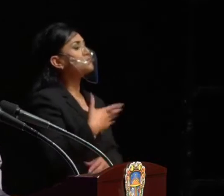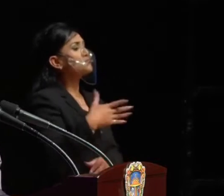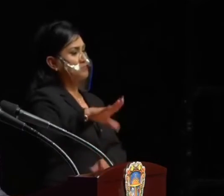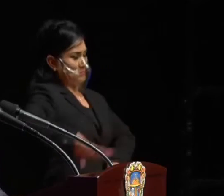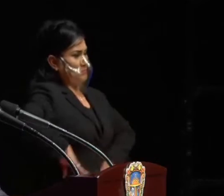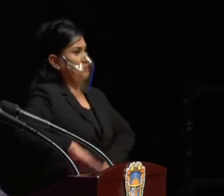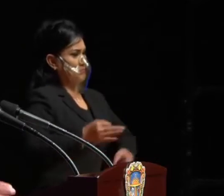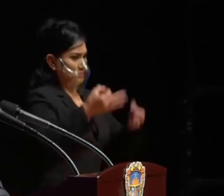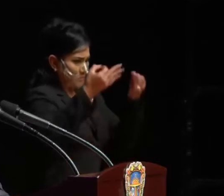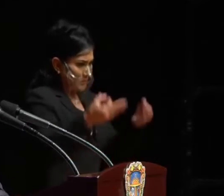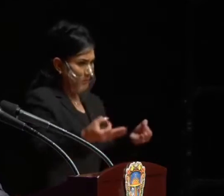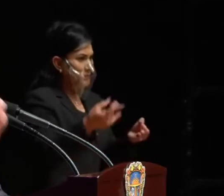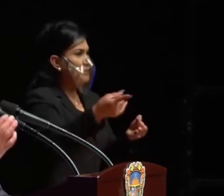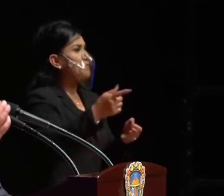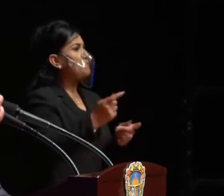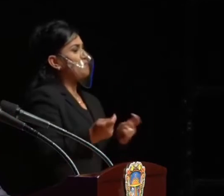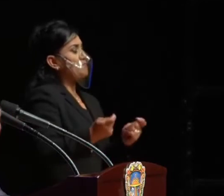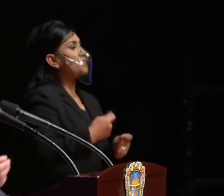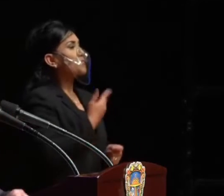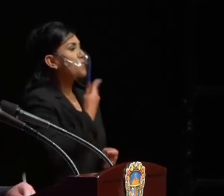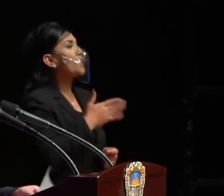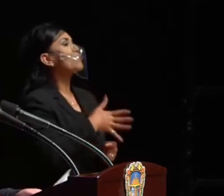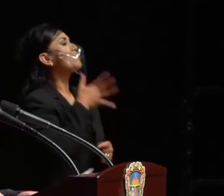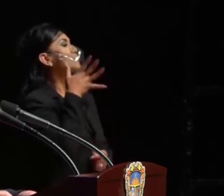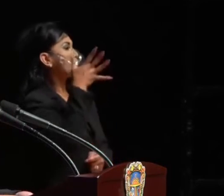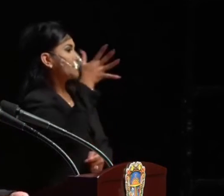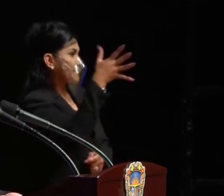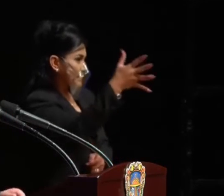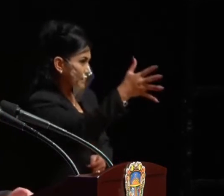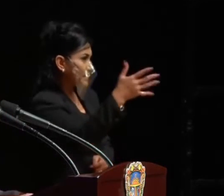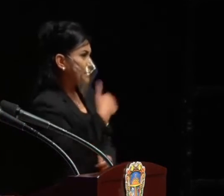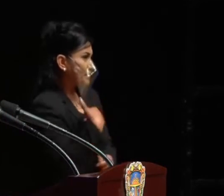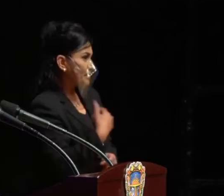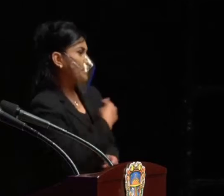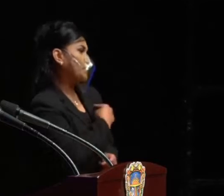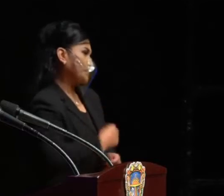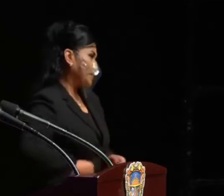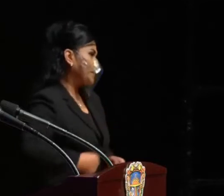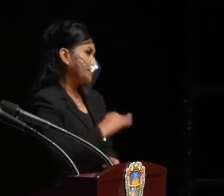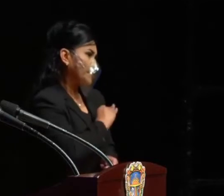esta administración de cara al futuro de nuestro